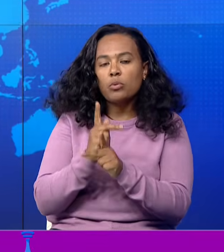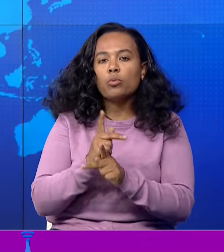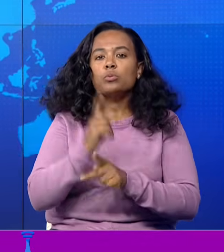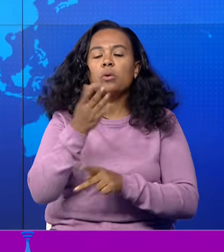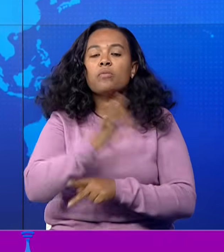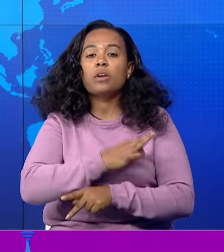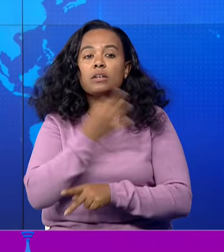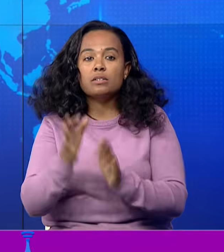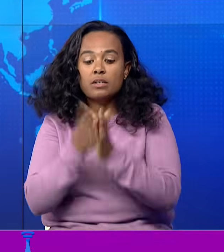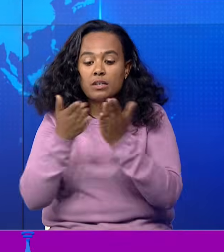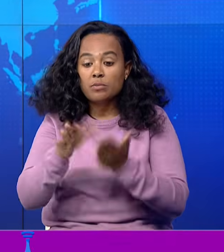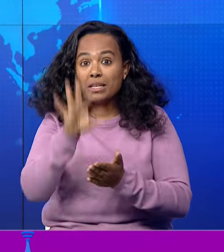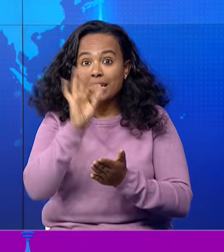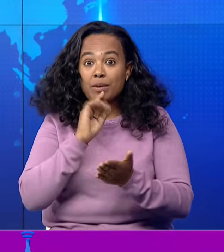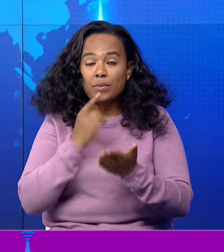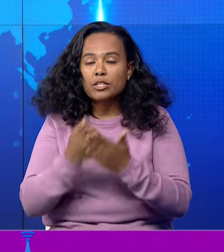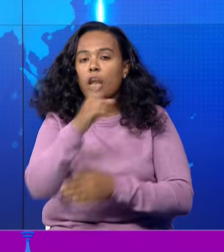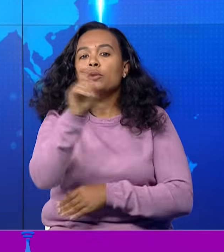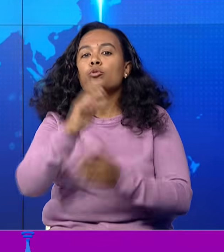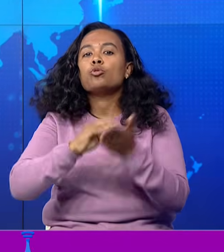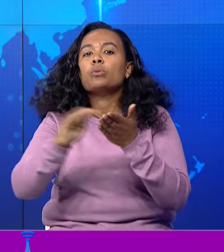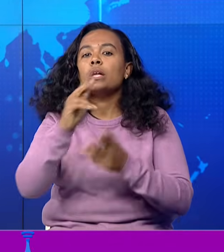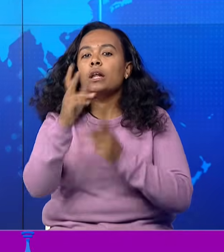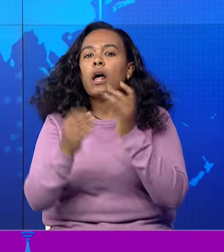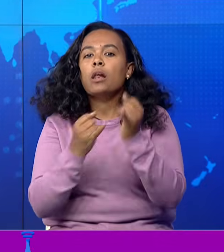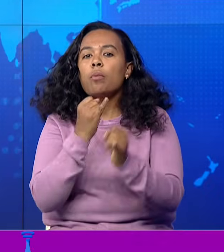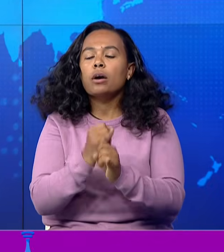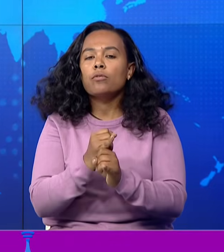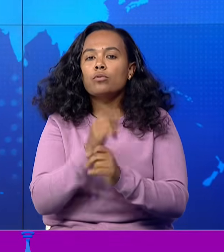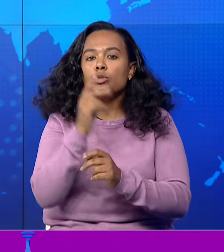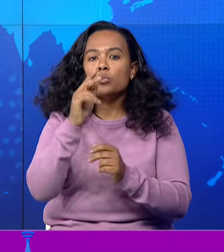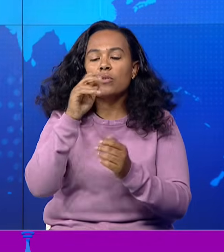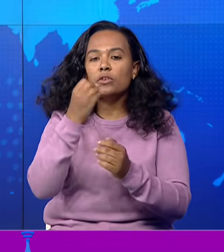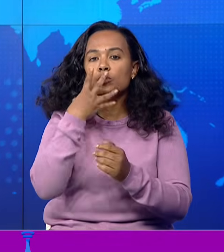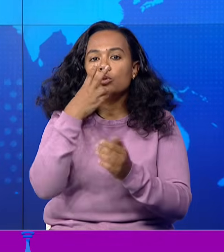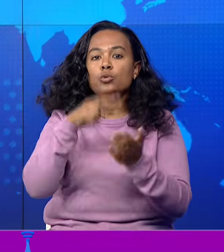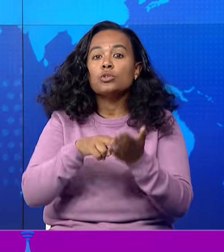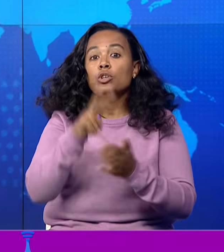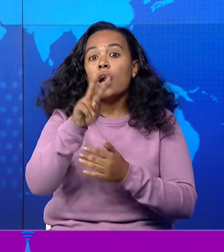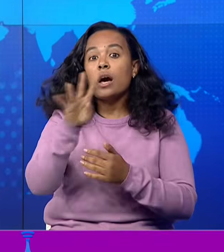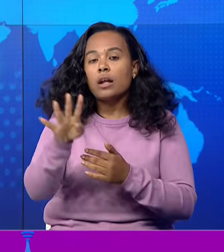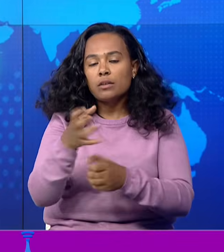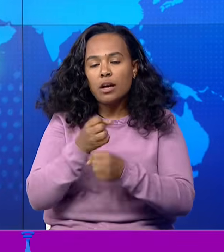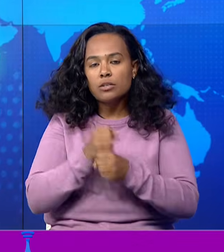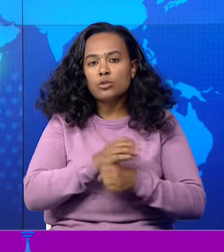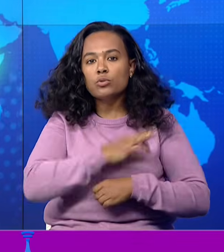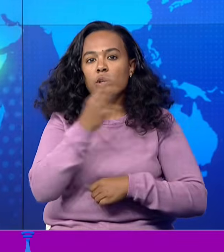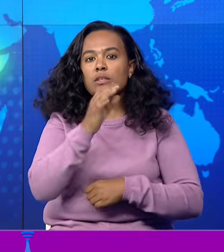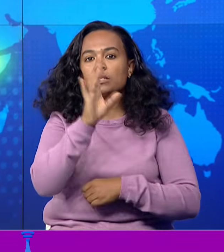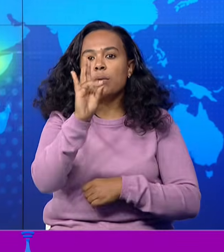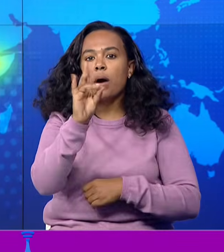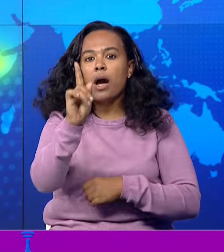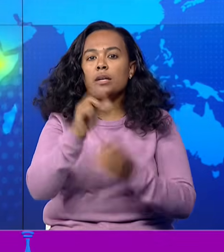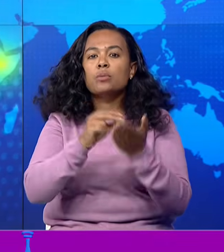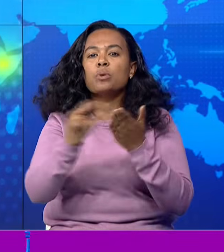ድረገጽ በተገኘው መረጃም 100 ሚሊዮን ዓለም አቀፍ ጎብኚዎች በፈረንጆቹ 2024 የሳበችው ፈረንሳይ 71 ቢሊዮን ዩሮ